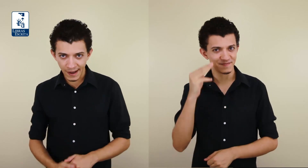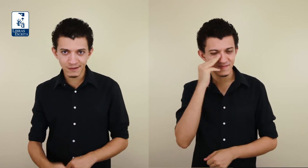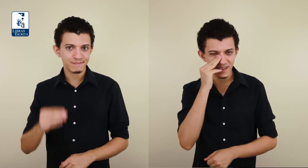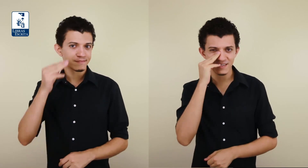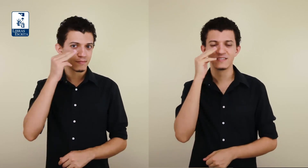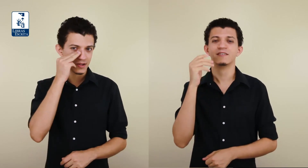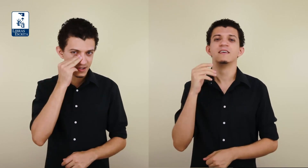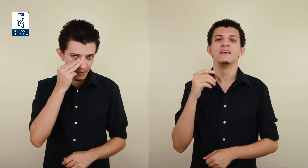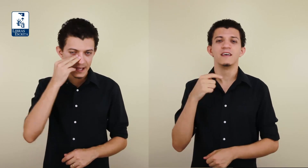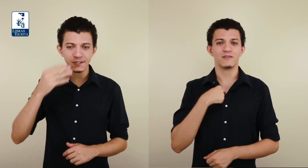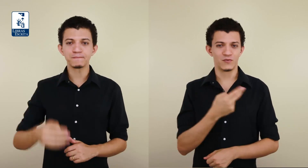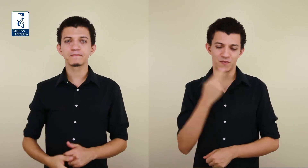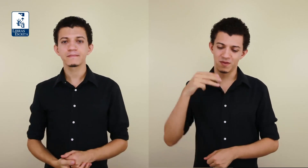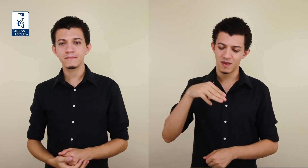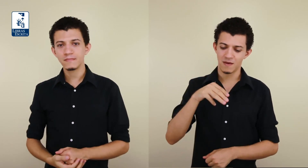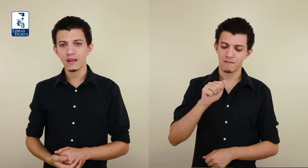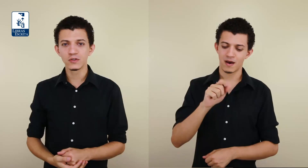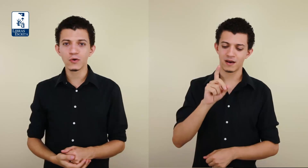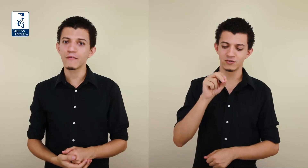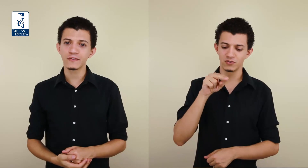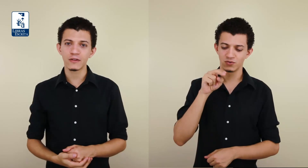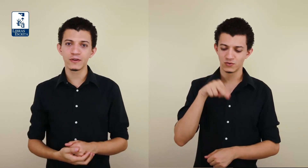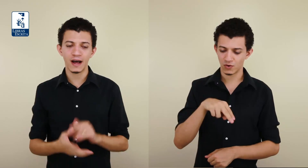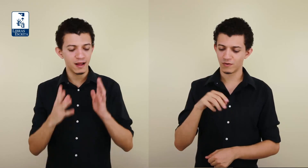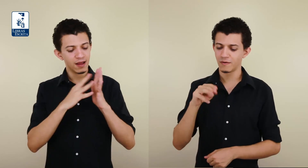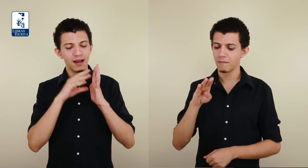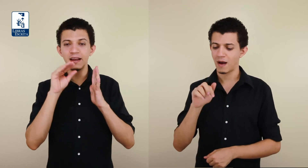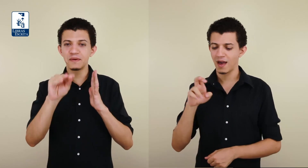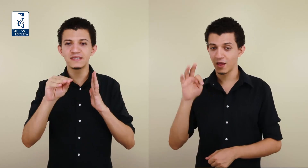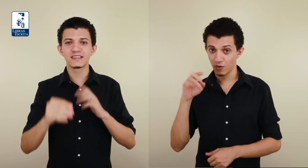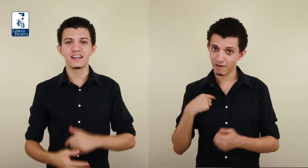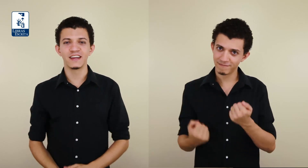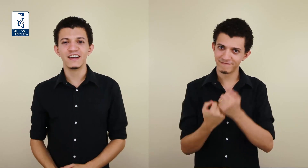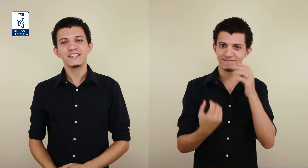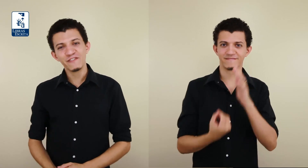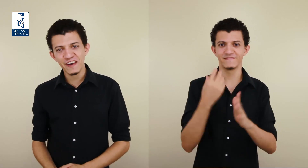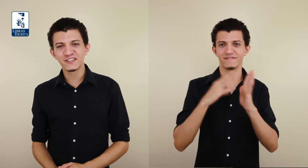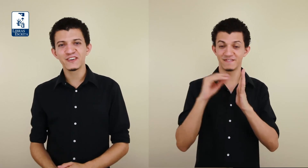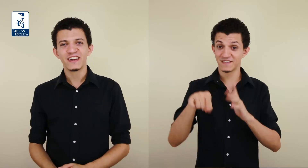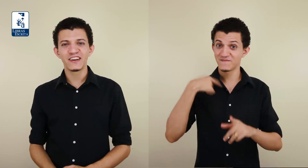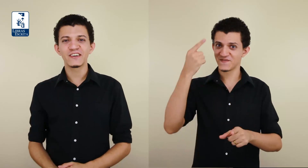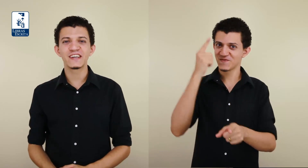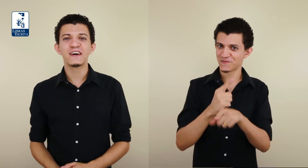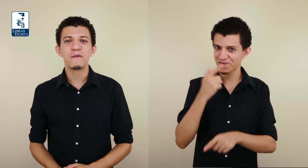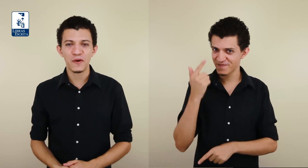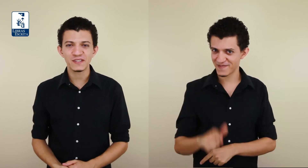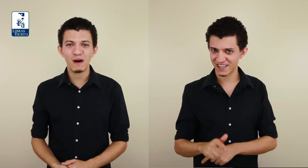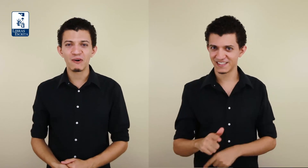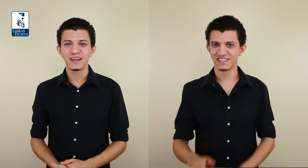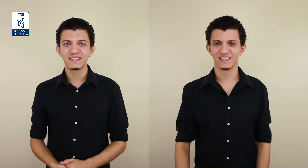Barreto, meu sinal é este, sou cofundador da Libras Escrita. Te vejo na nossa próxima aula.